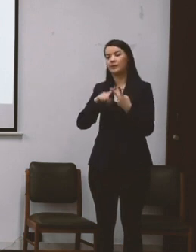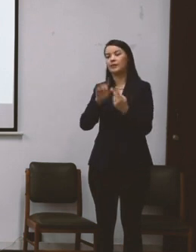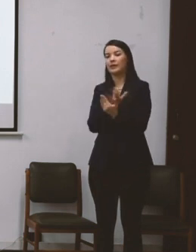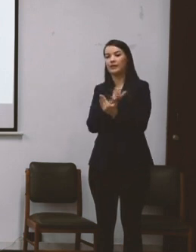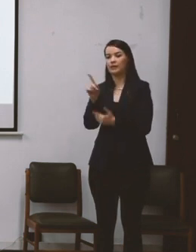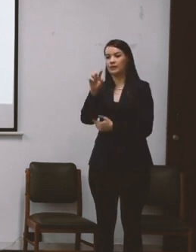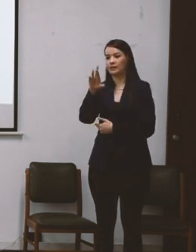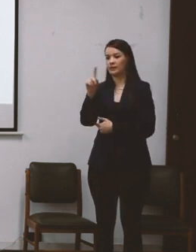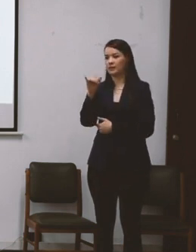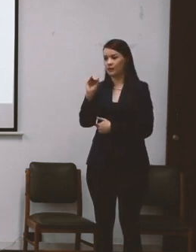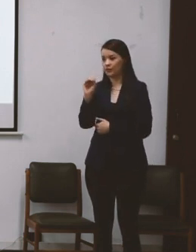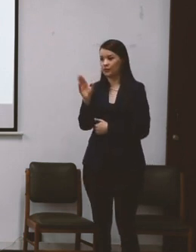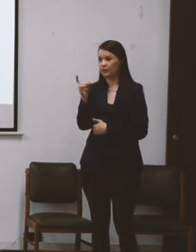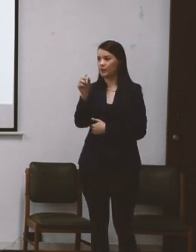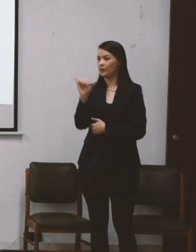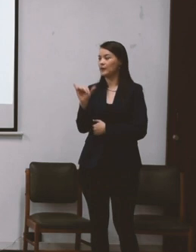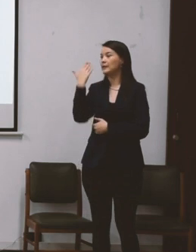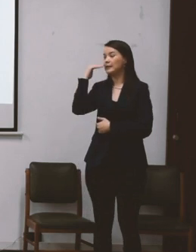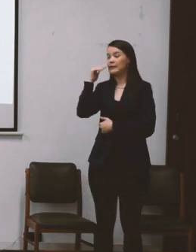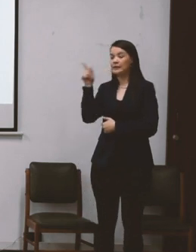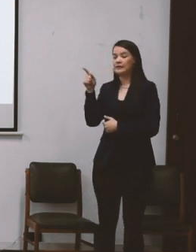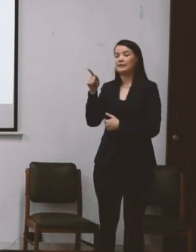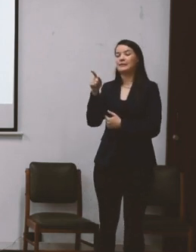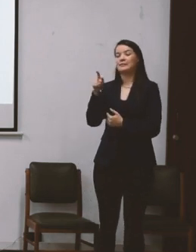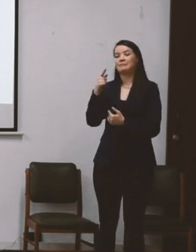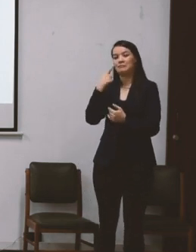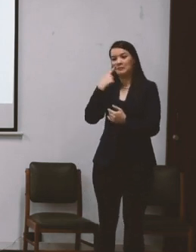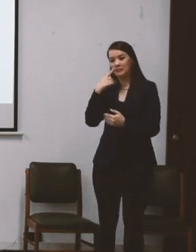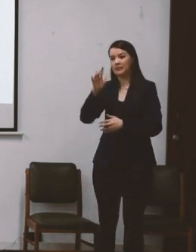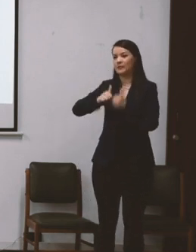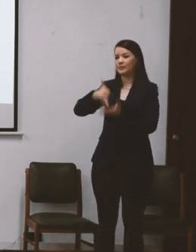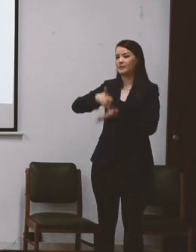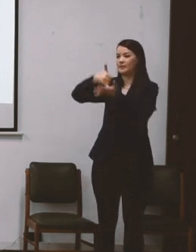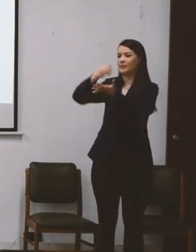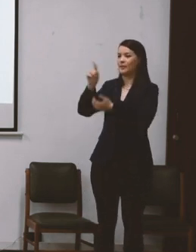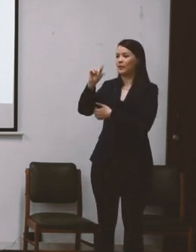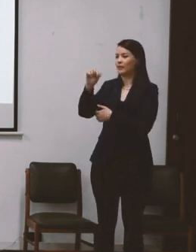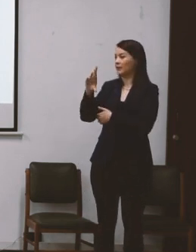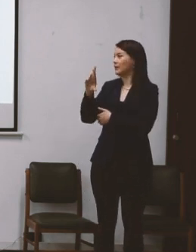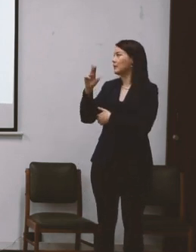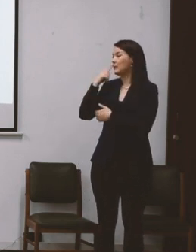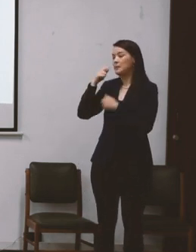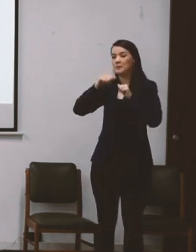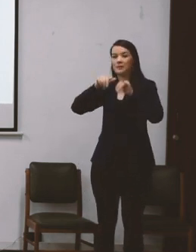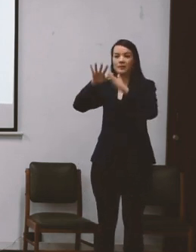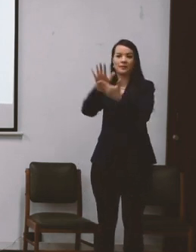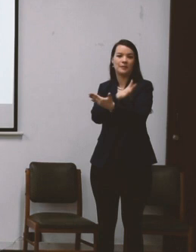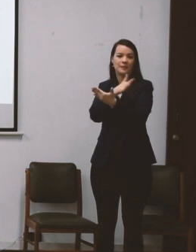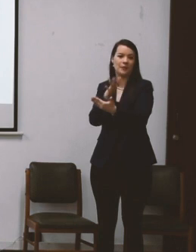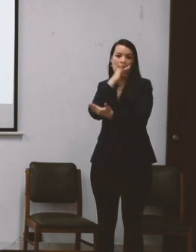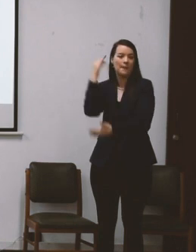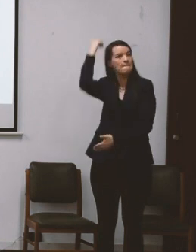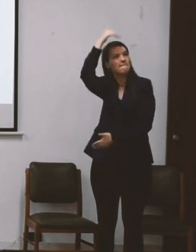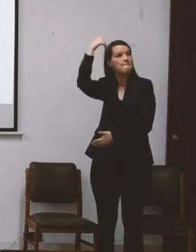Goyri, cuando Yalitza Aparicio salió nominada a los Óscares, lo difundieron como en un video que no se dio cuenta que estaban